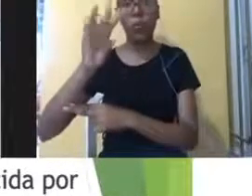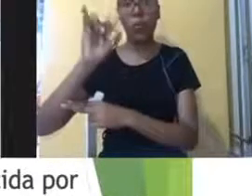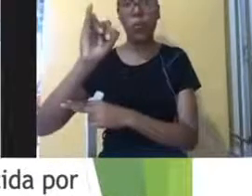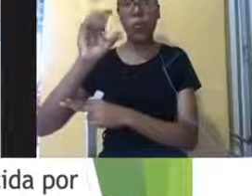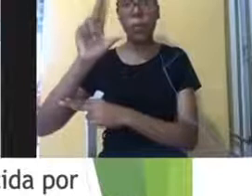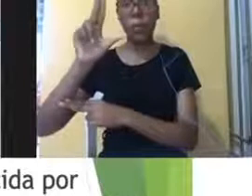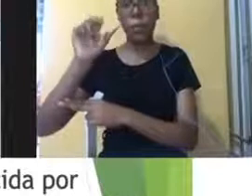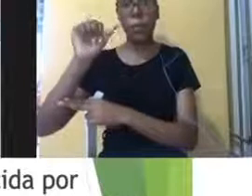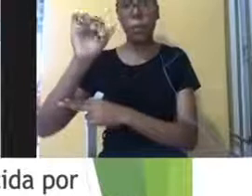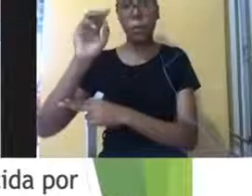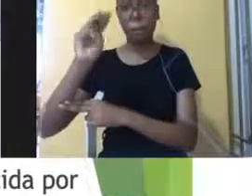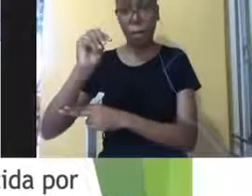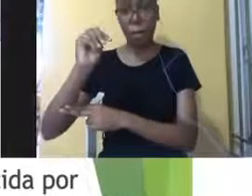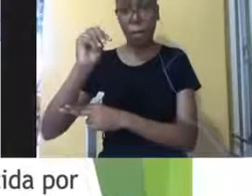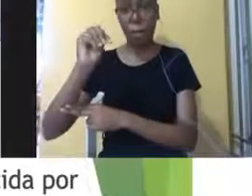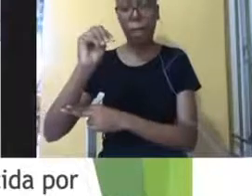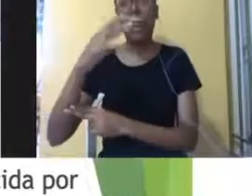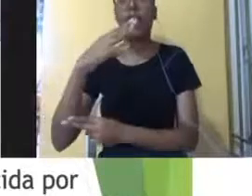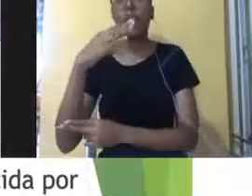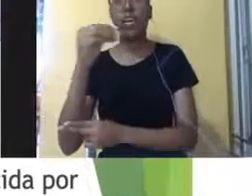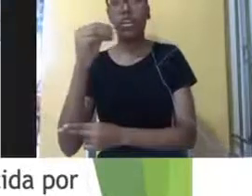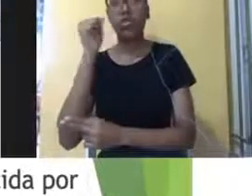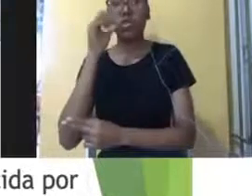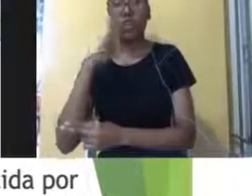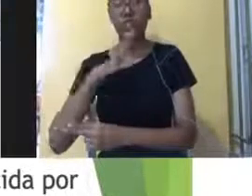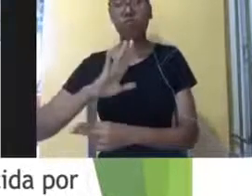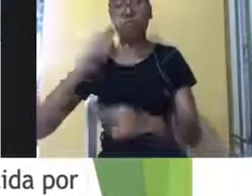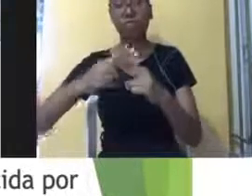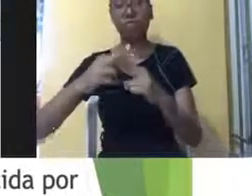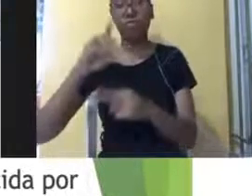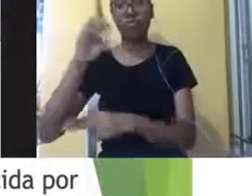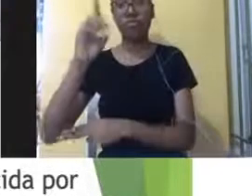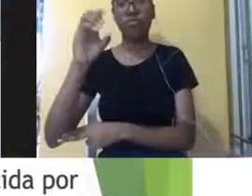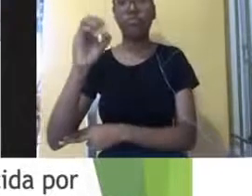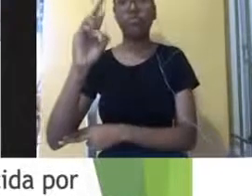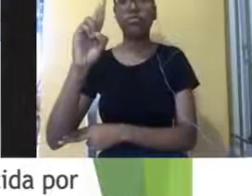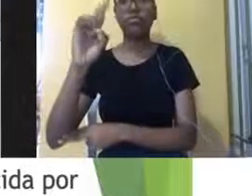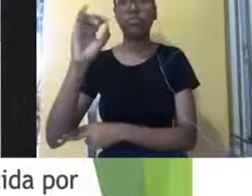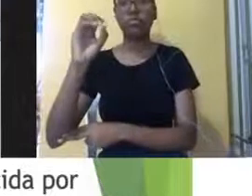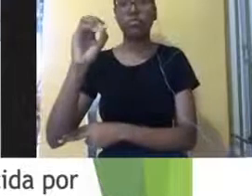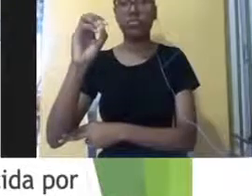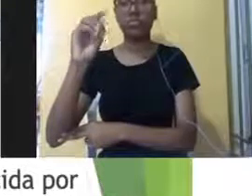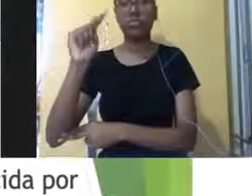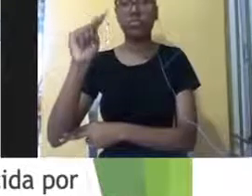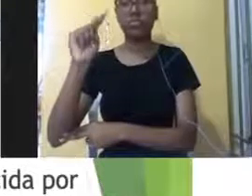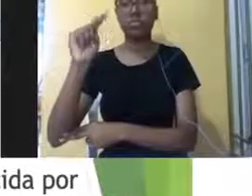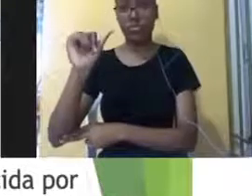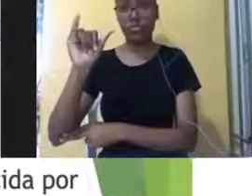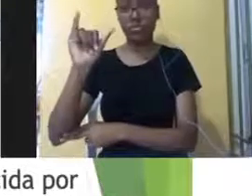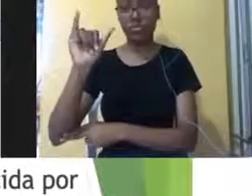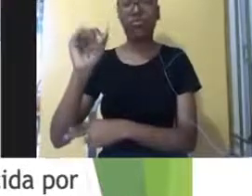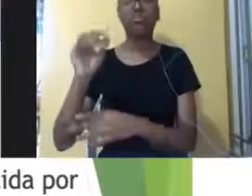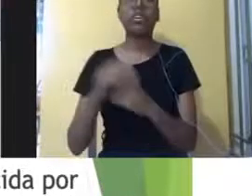y Dorothy, condujeron un estudio lingüístico y reconocieron no solo la estructura lingüística